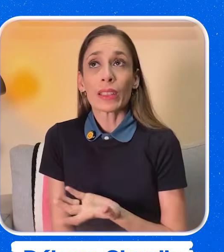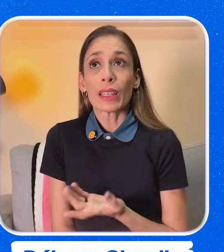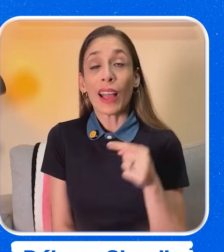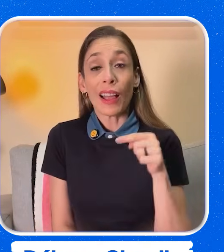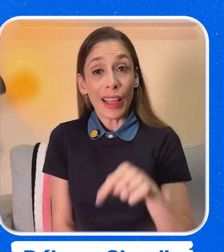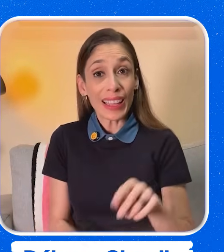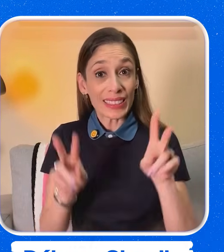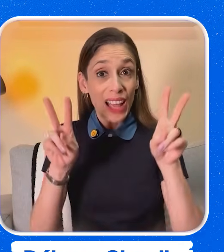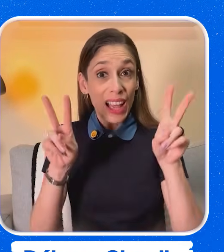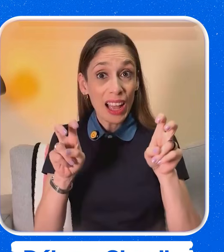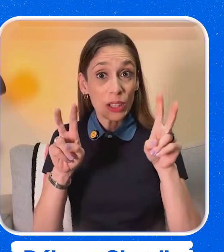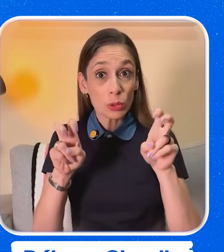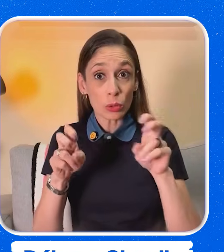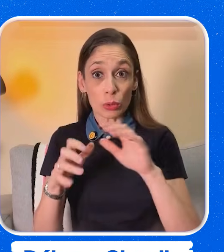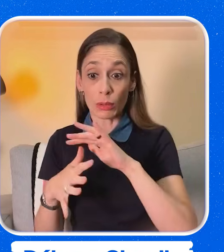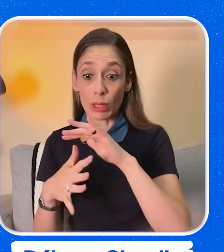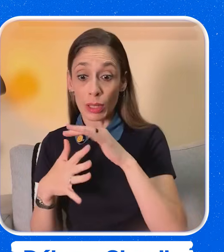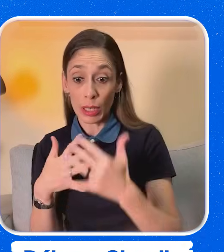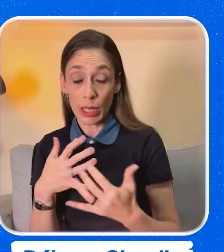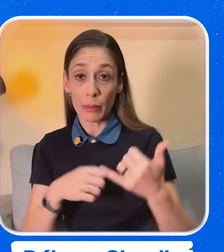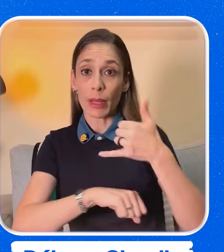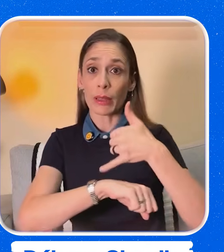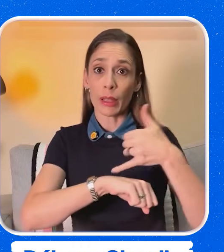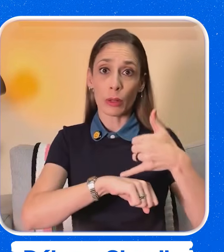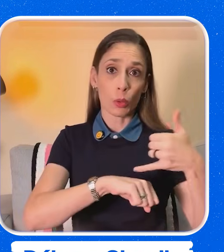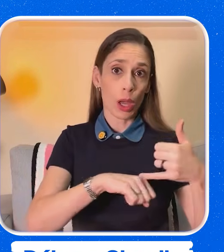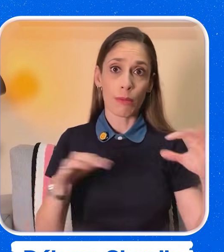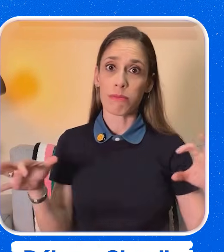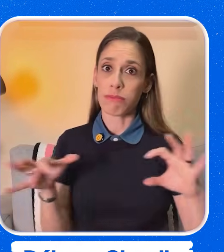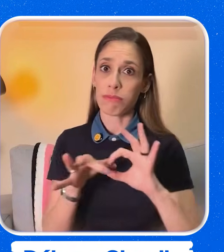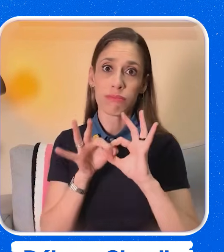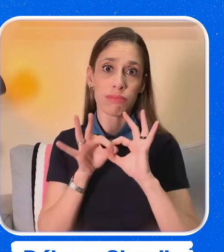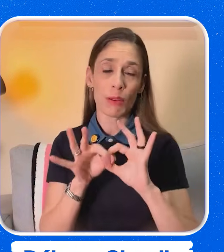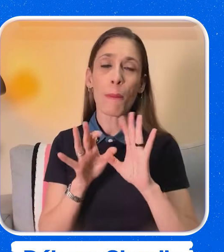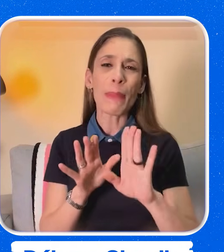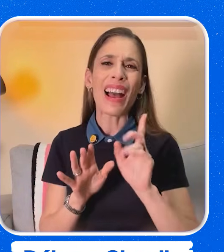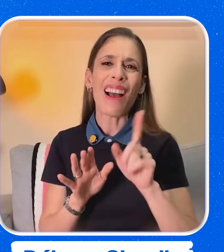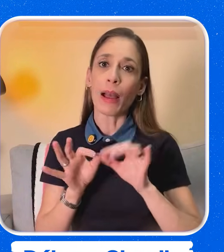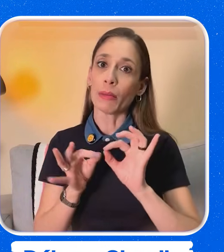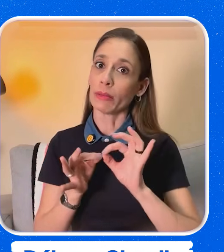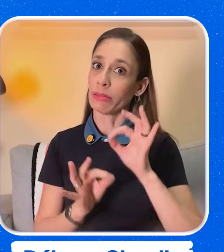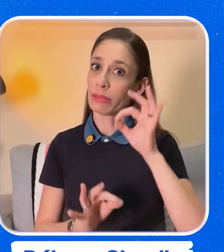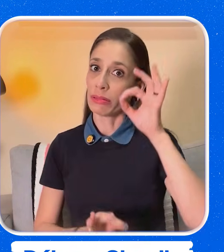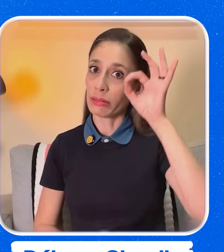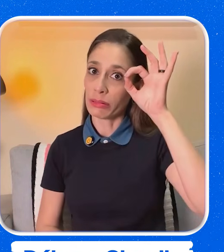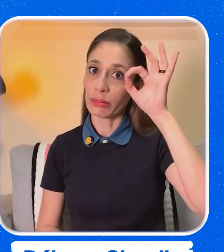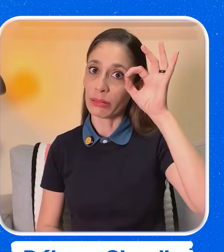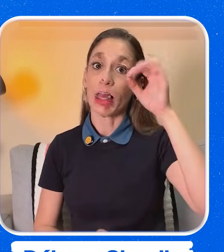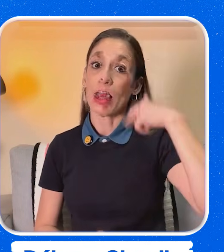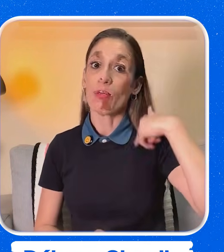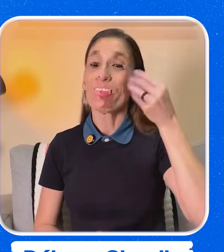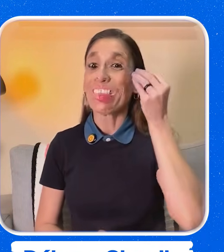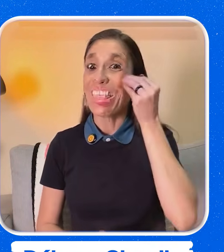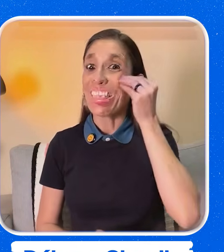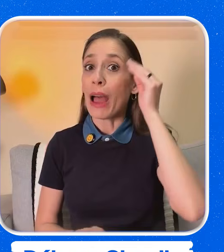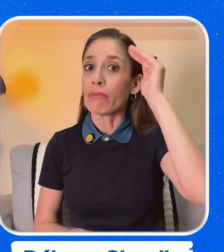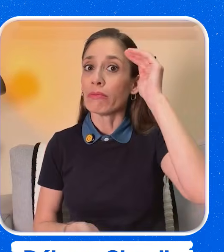bastante. Mas é um assunto longo, não vai caber tudo nessa live, então eu vou tentar resumir um pouco da minha história para